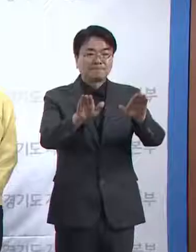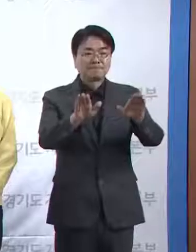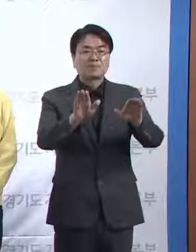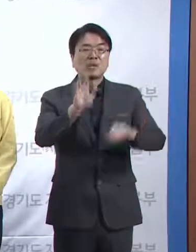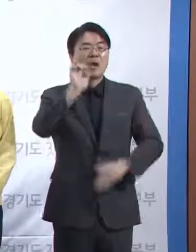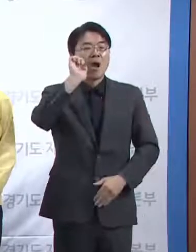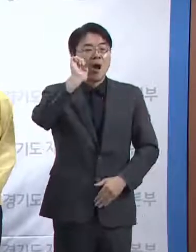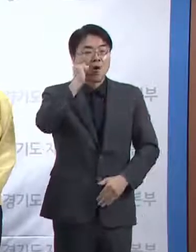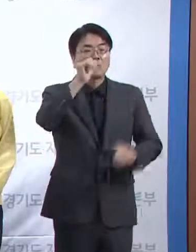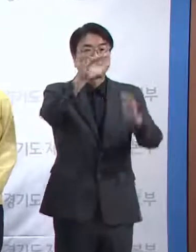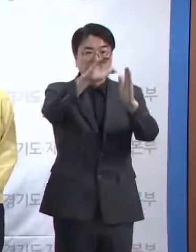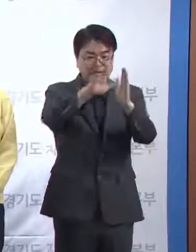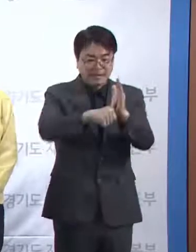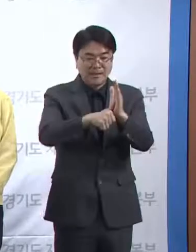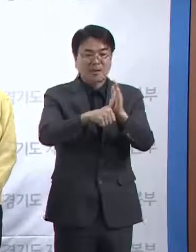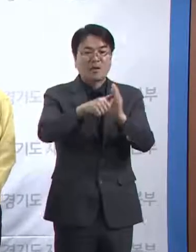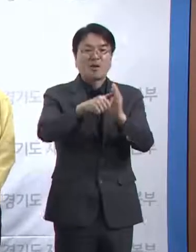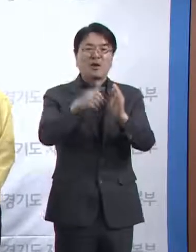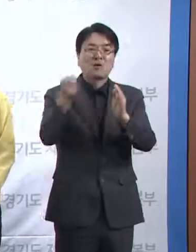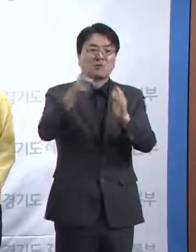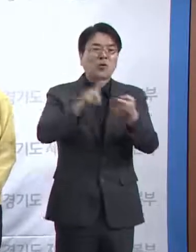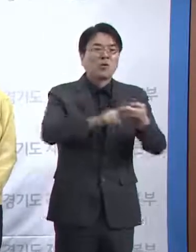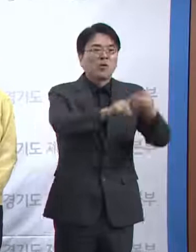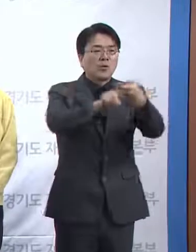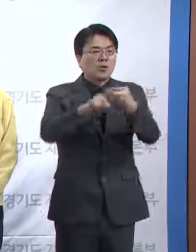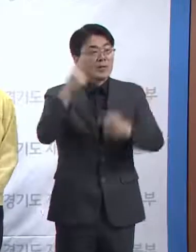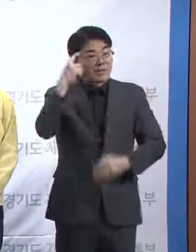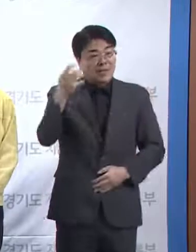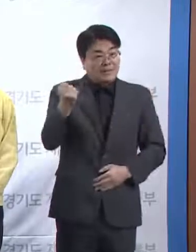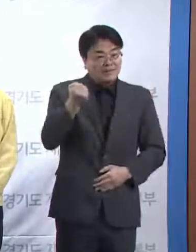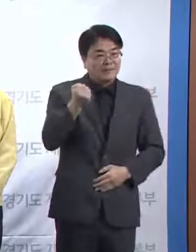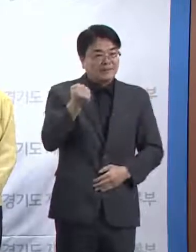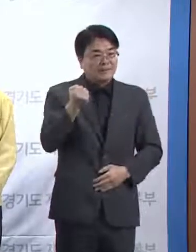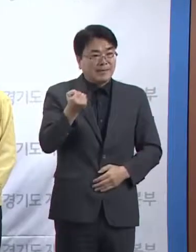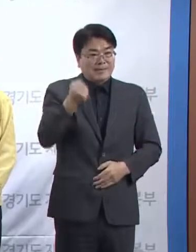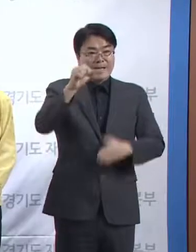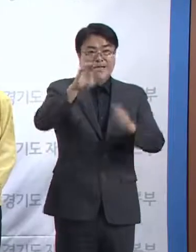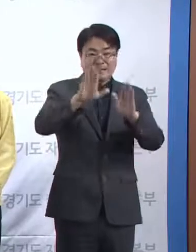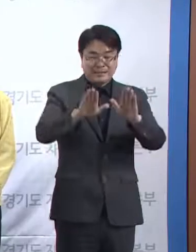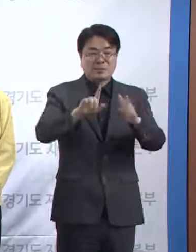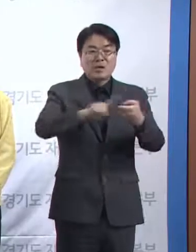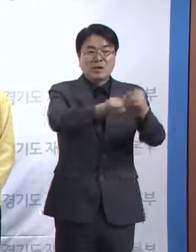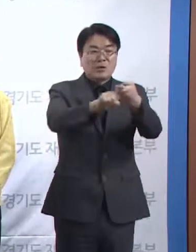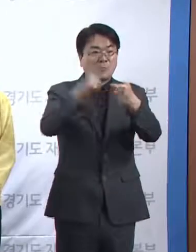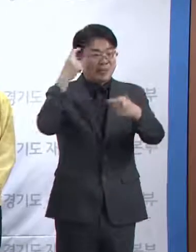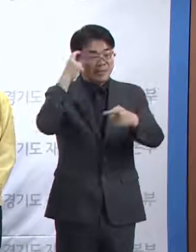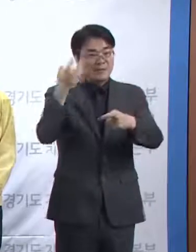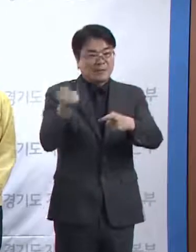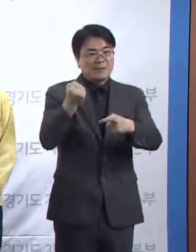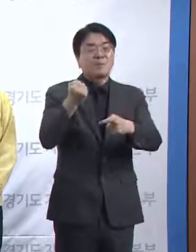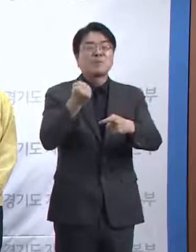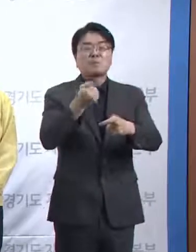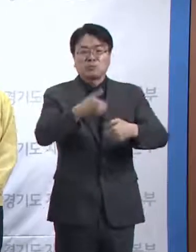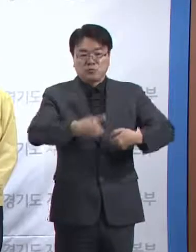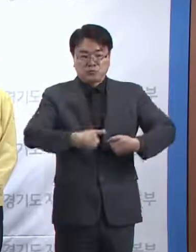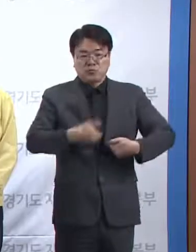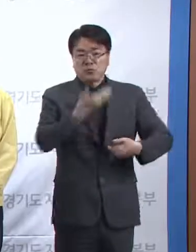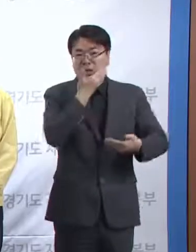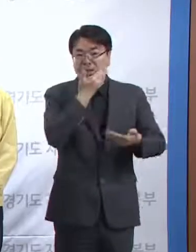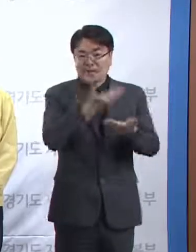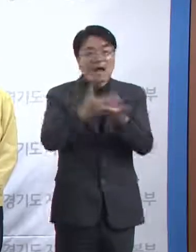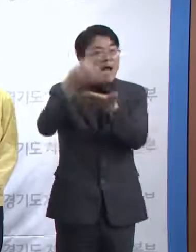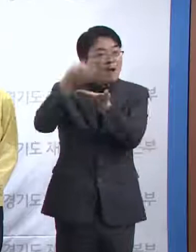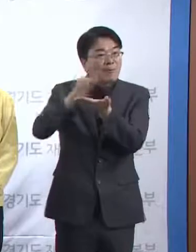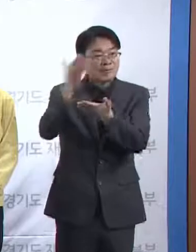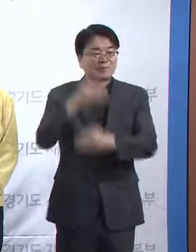어려운 시기이고 연대의 정신은 이런 위기에서 정말로 중요한 가치입니다. 그래서 제가 그 바로